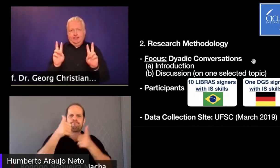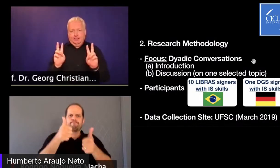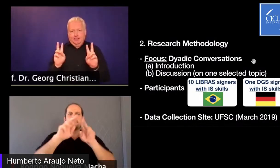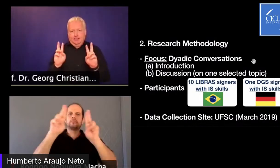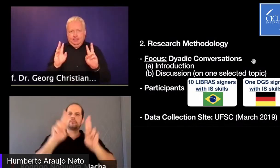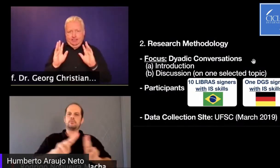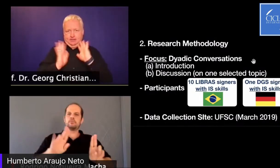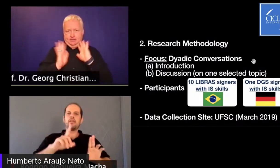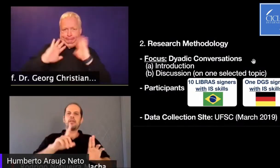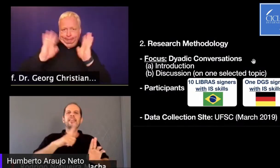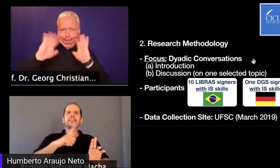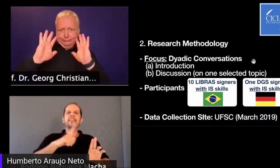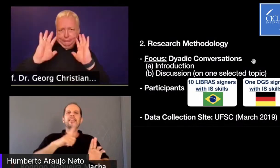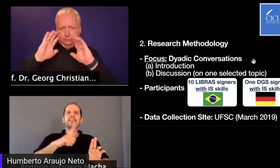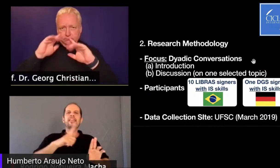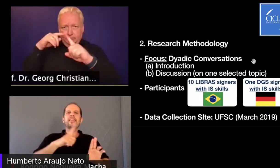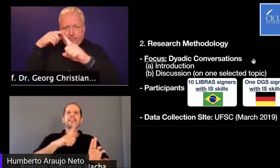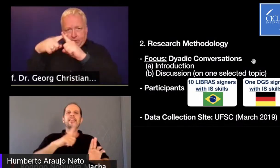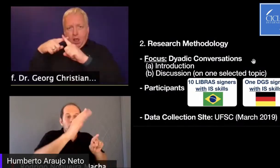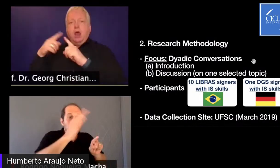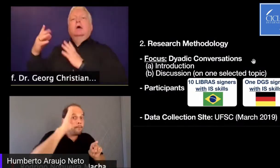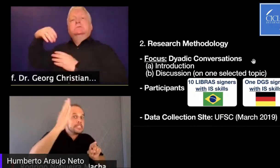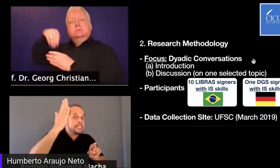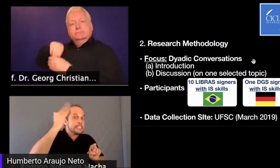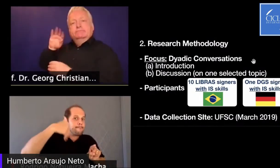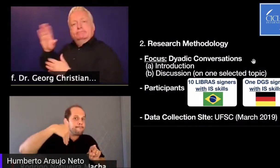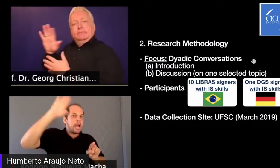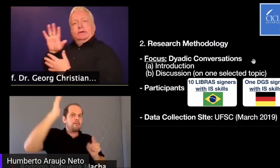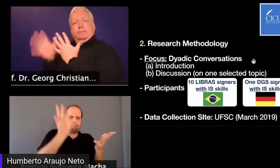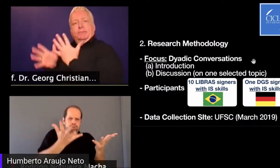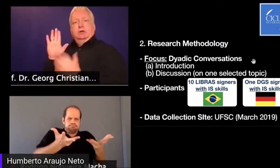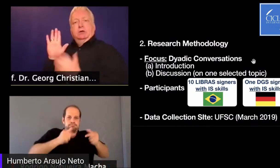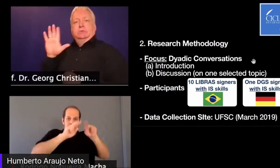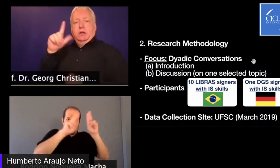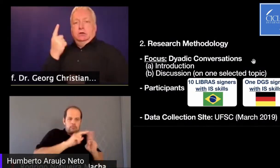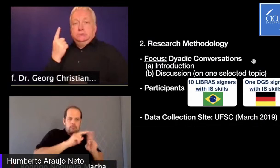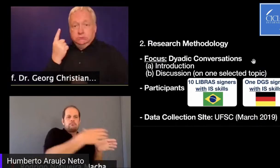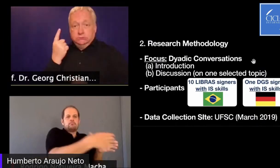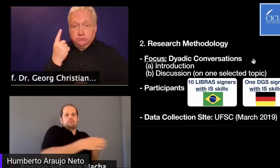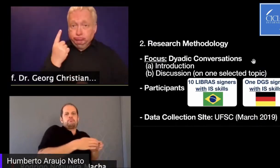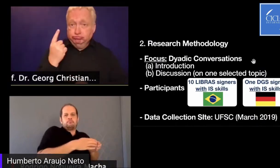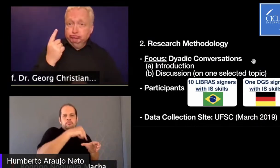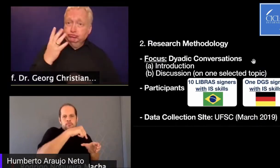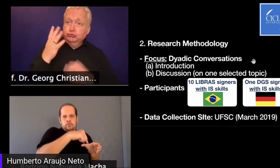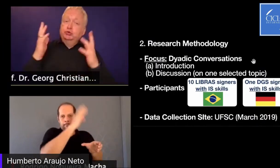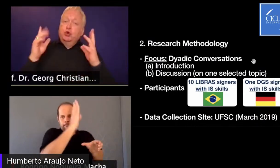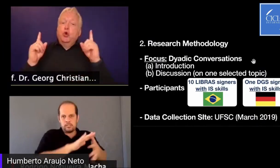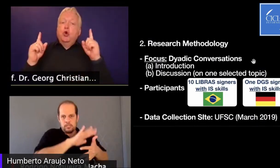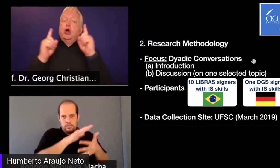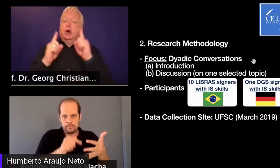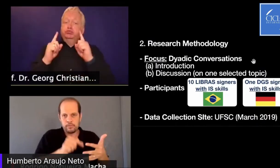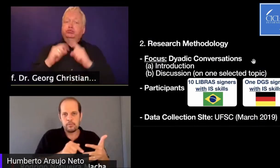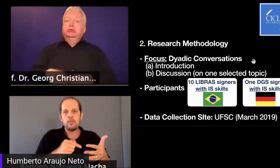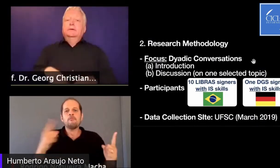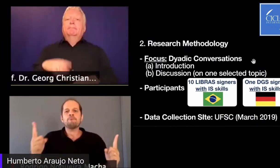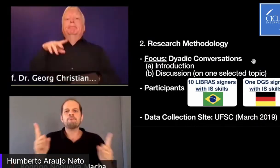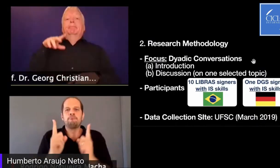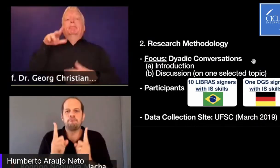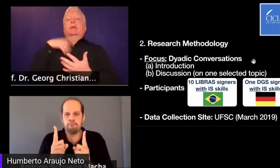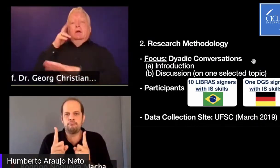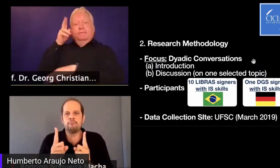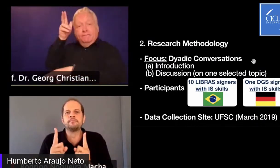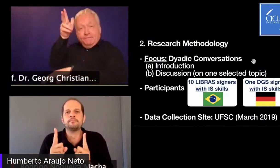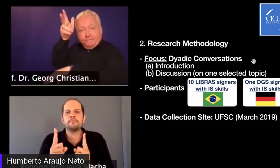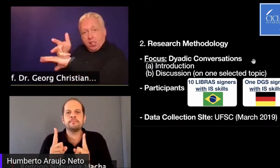foram revistos, né? Outros tinham maior fluência. Então, se a fluência era conferida a